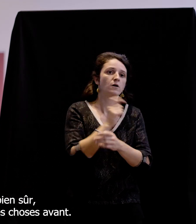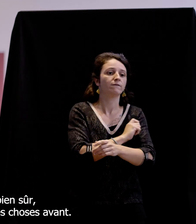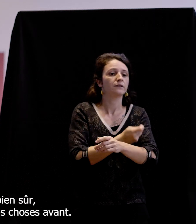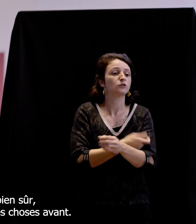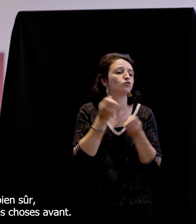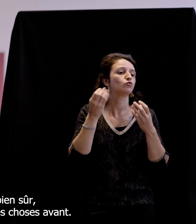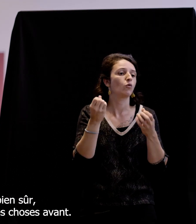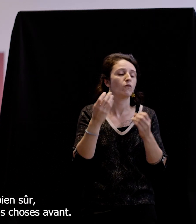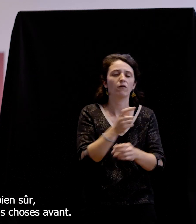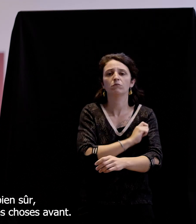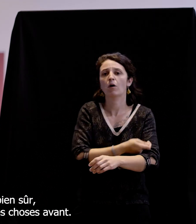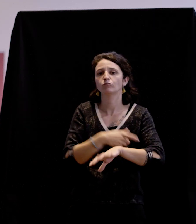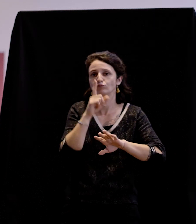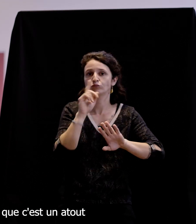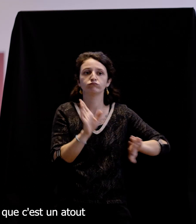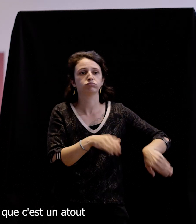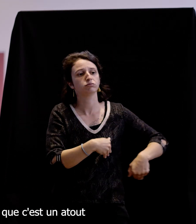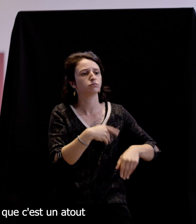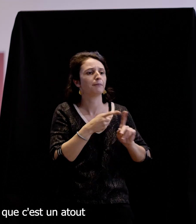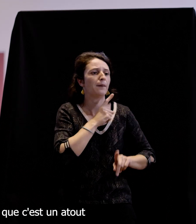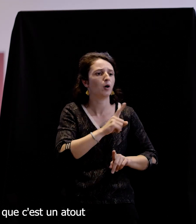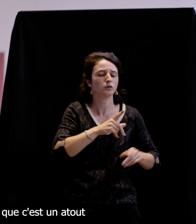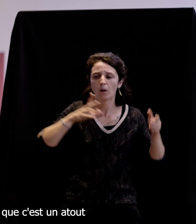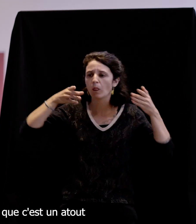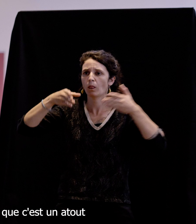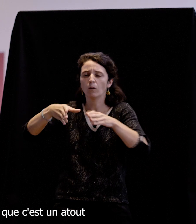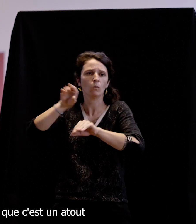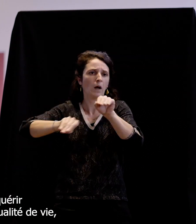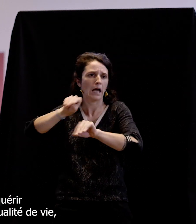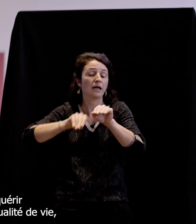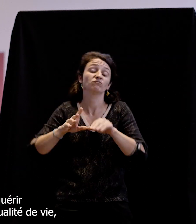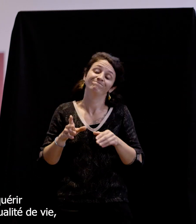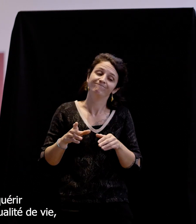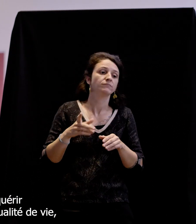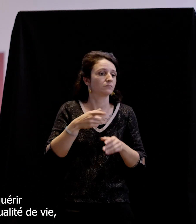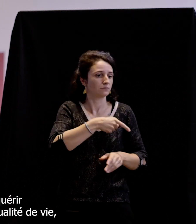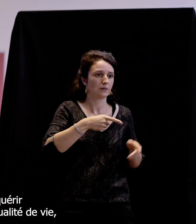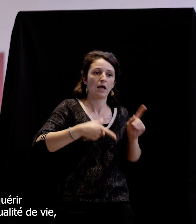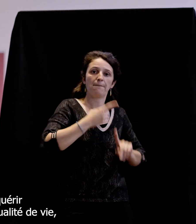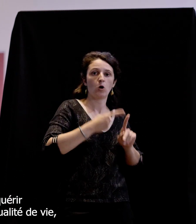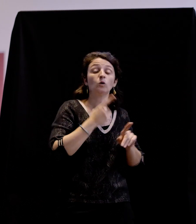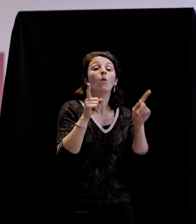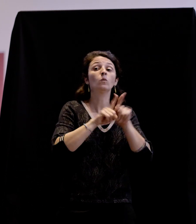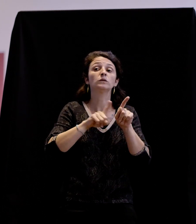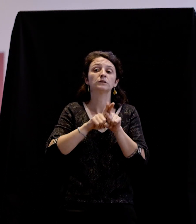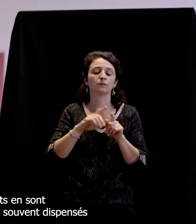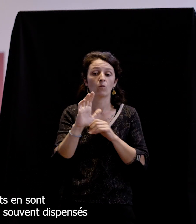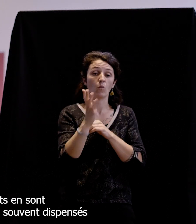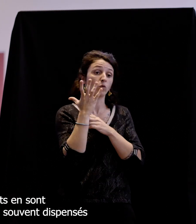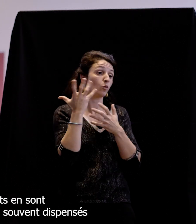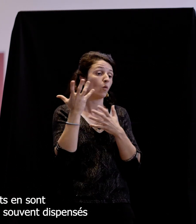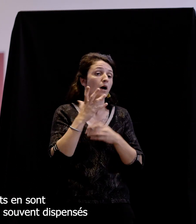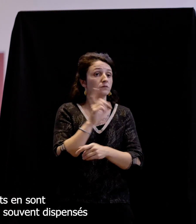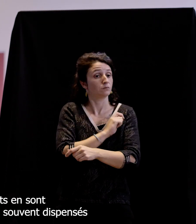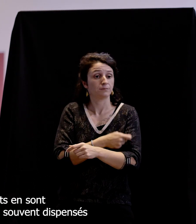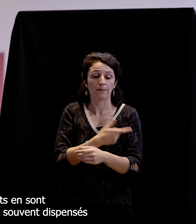on s'occupe d'autres choses avant. Ensuite, elle a montré que c'est un atout pour acquérir une meilleure qualité de vie, que